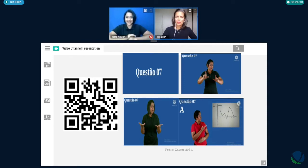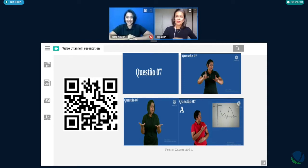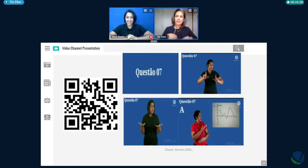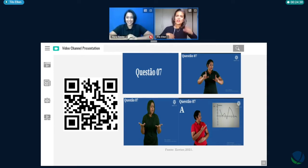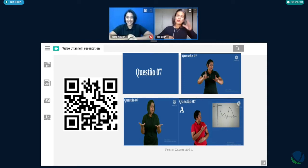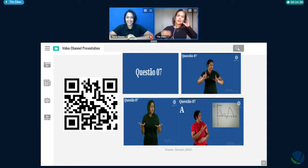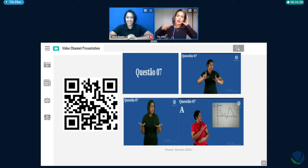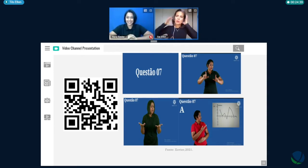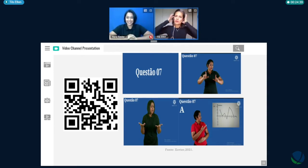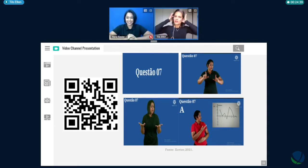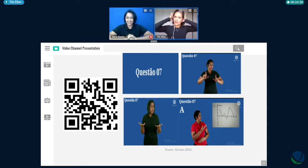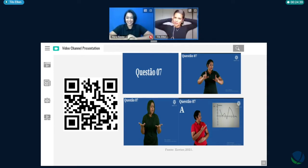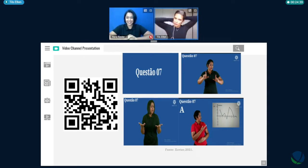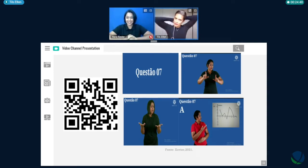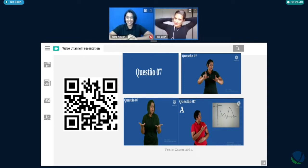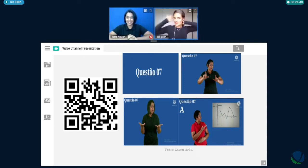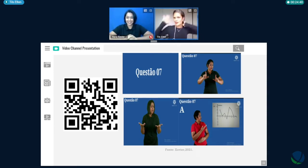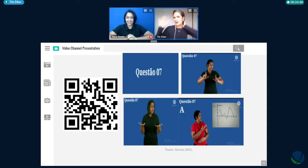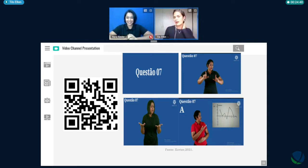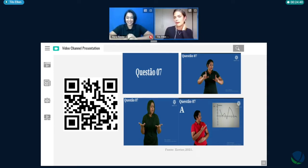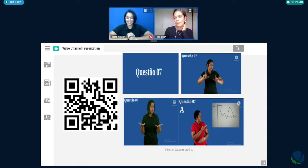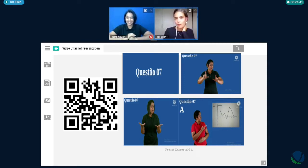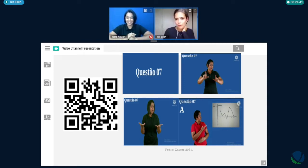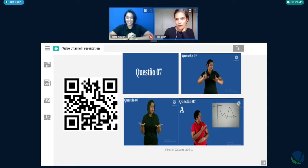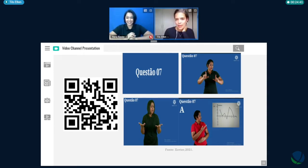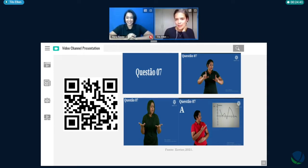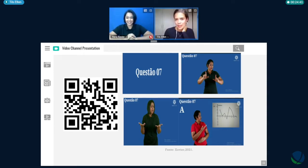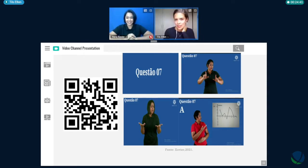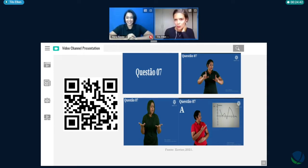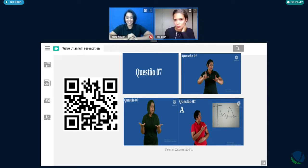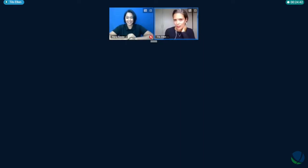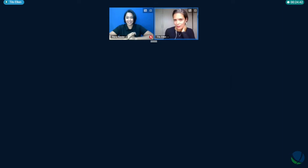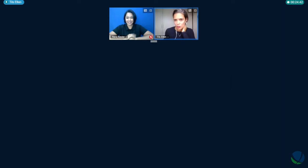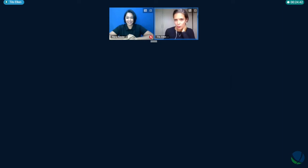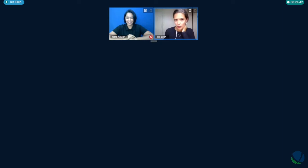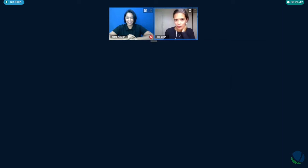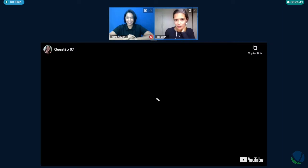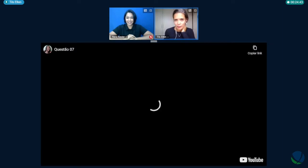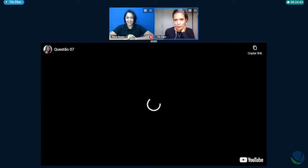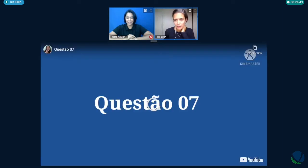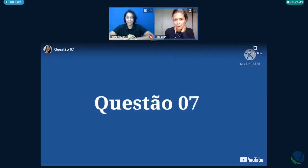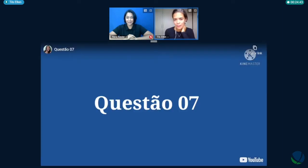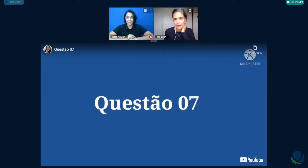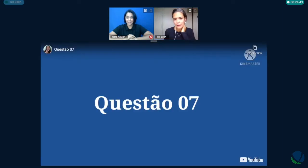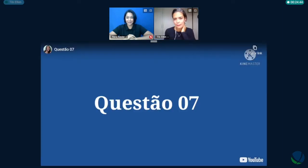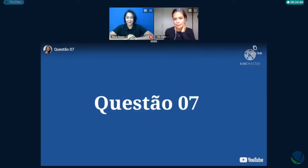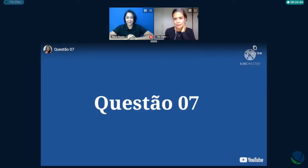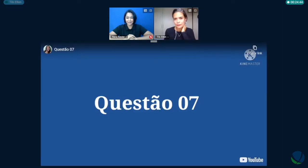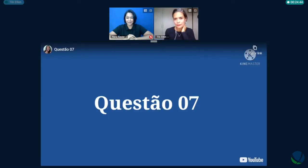Vamos passar o vídeo de como foi feito essa questão da videoprova.